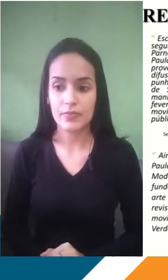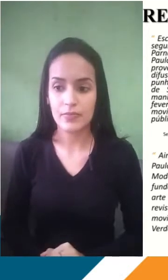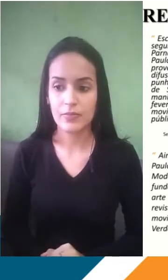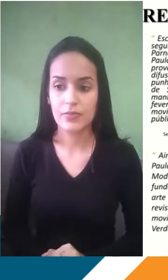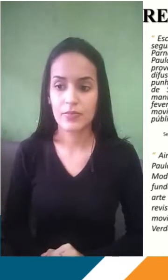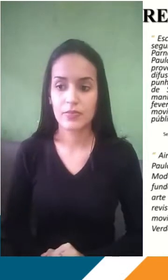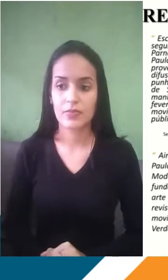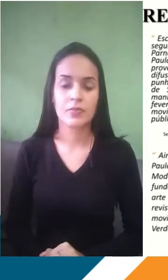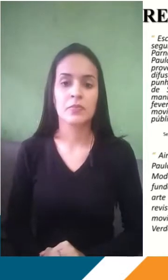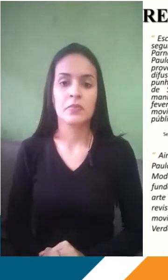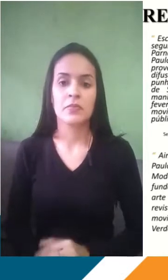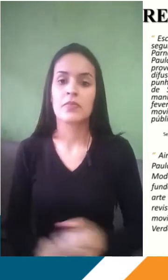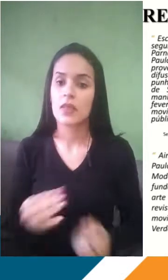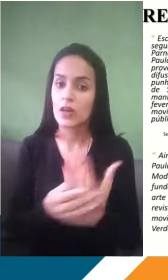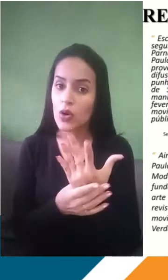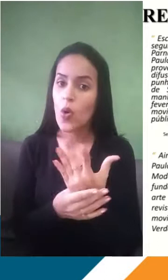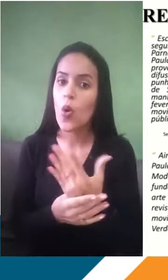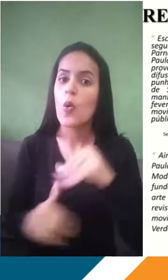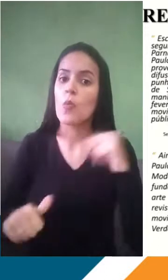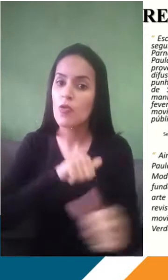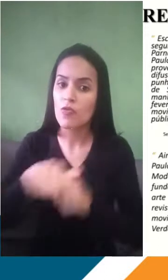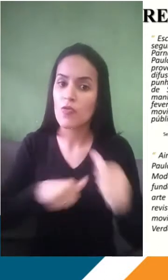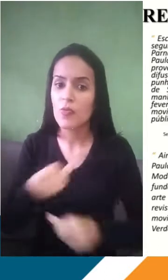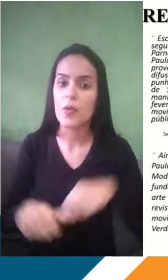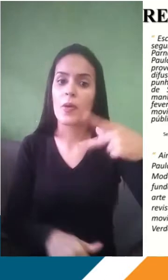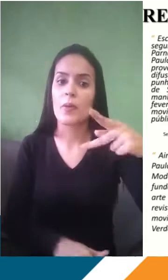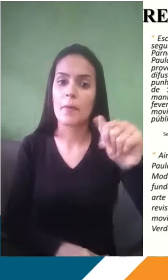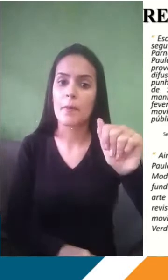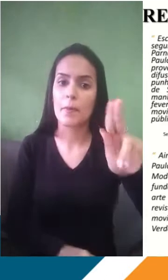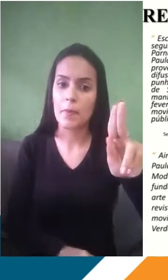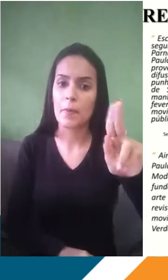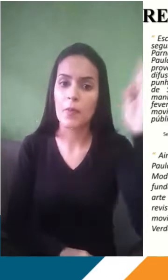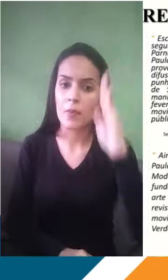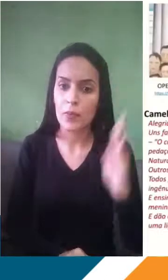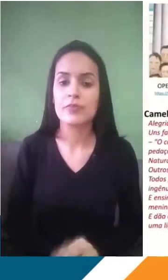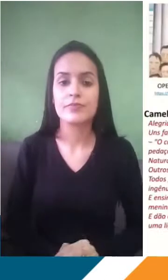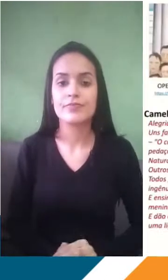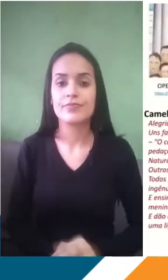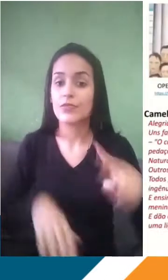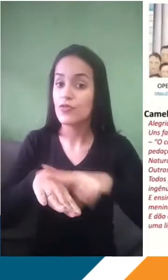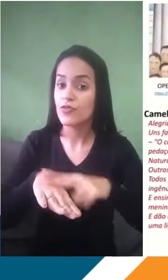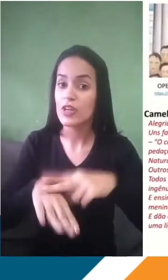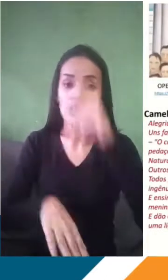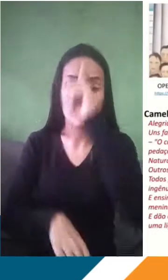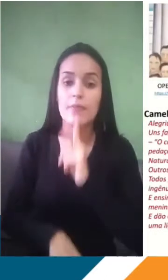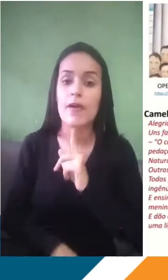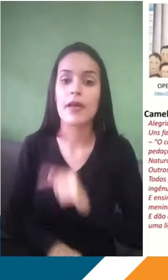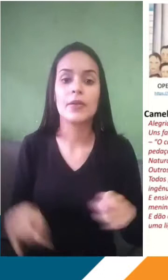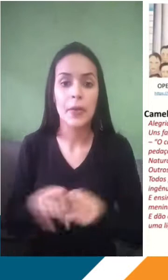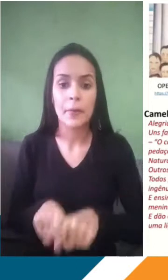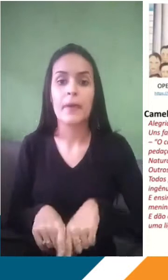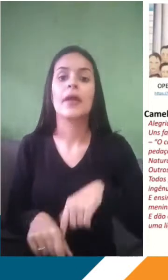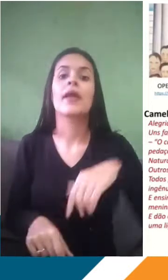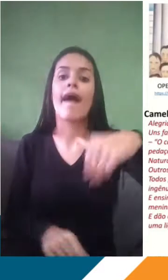Movimento Pau-Brasil, o Movimento Verde e Amarelo e o Movimento Antropofágico. Aqui temos obras